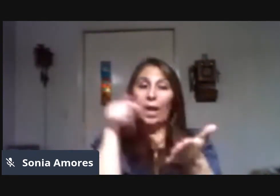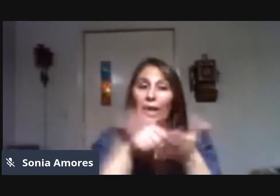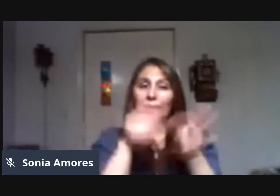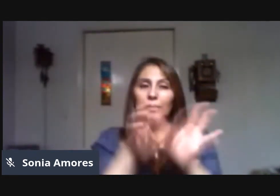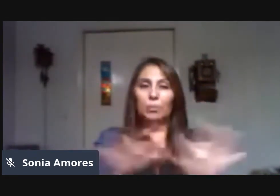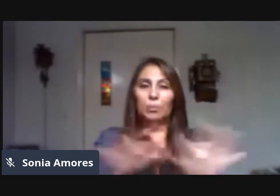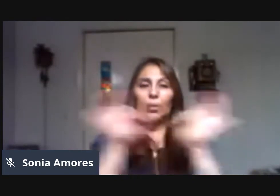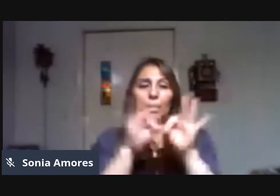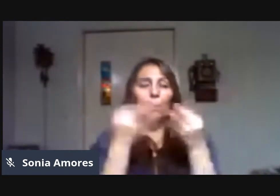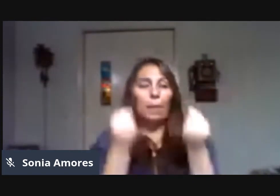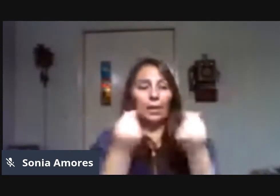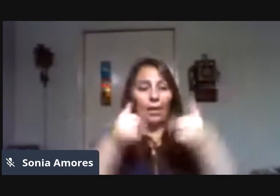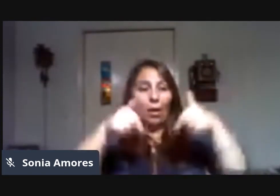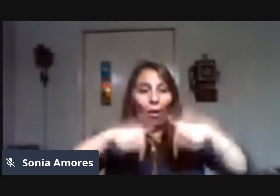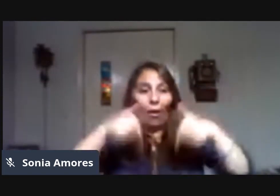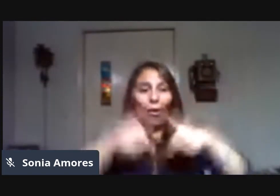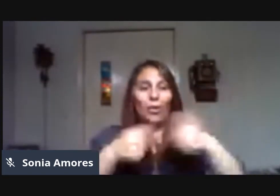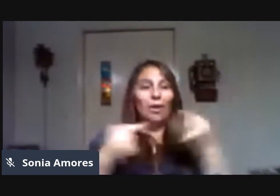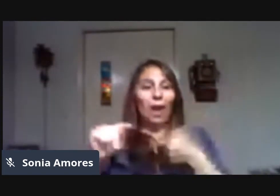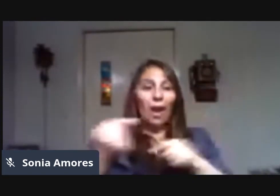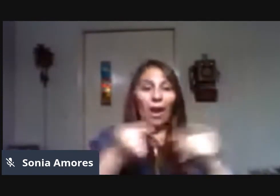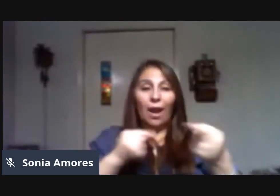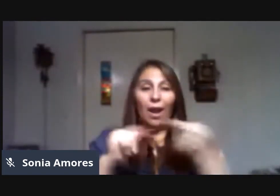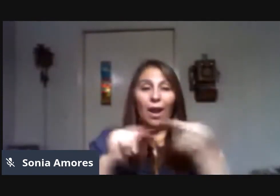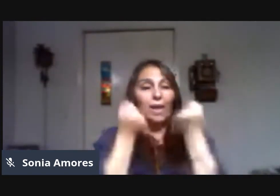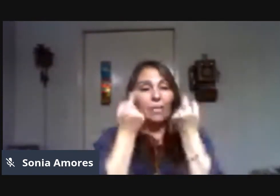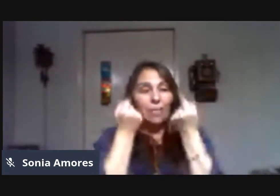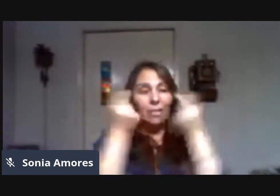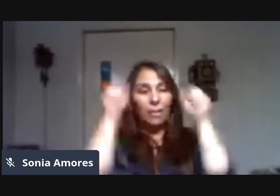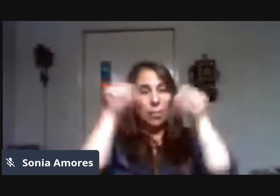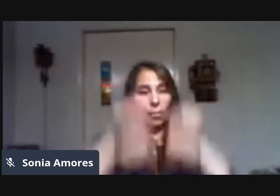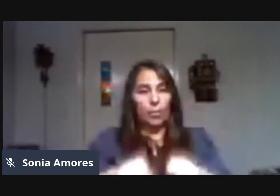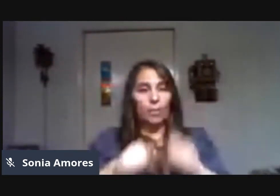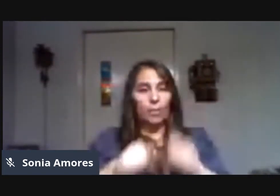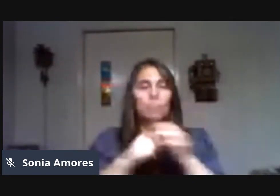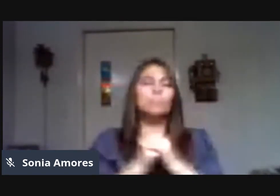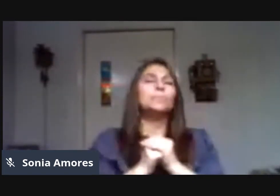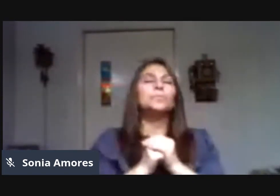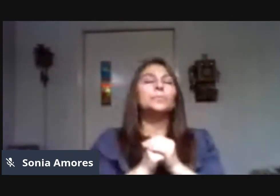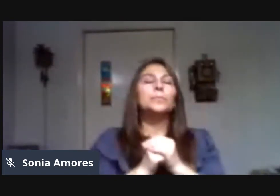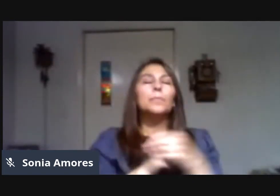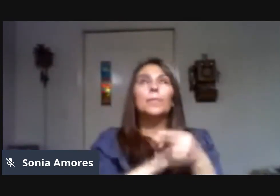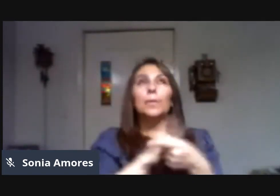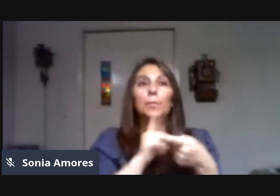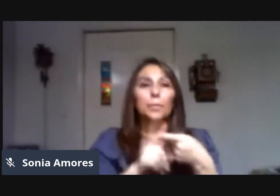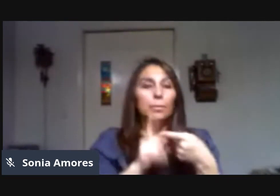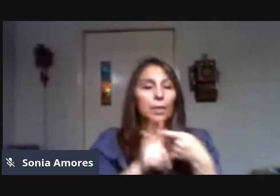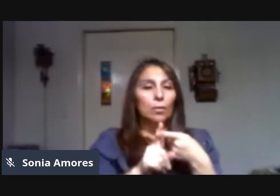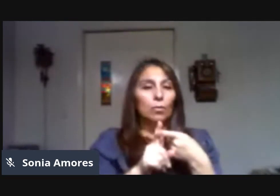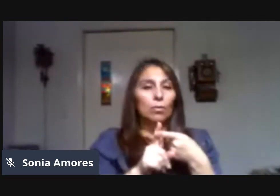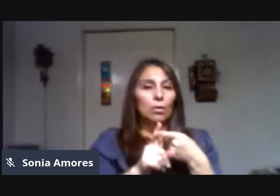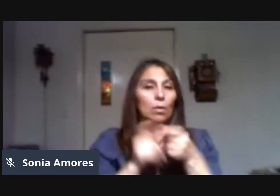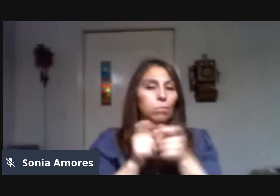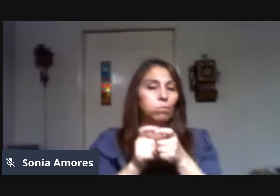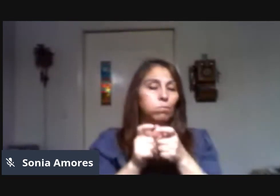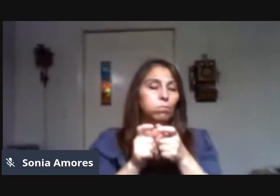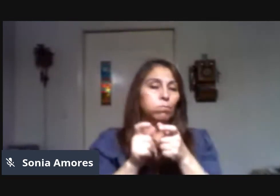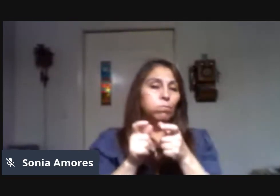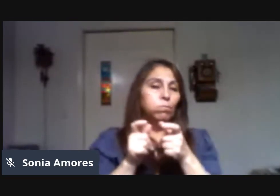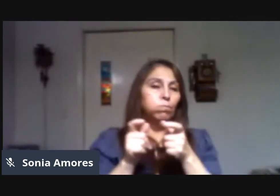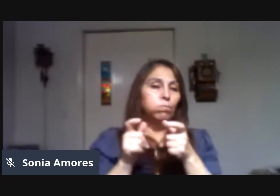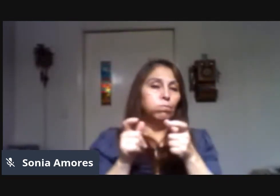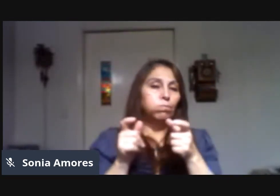hoy. Primero es que hay una creciente alteración de la biosfera y la degradación de